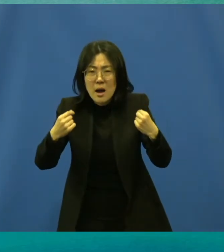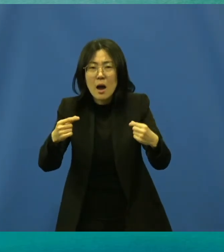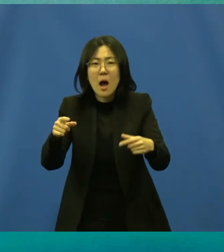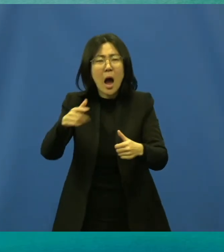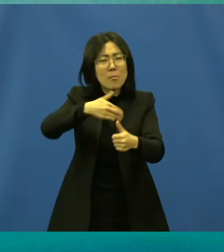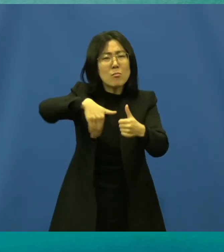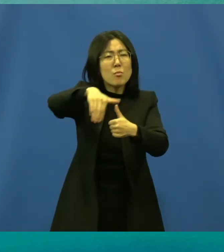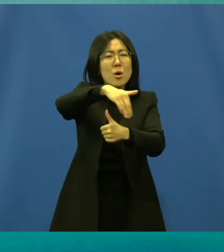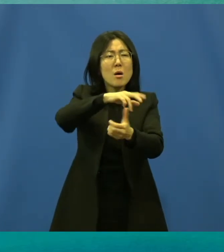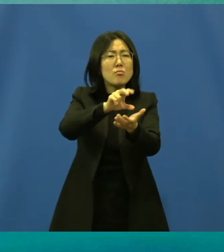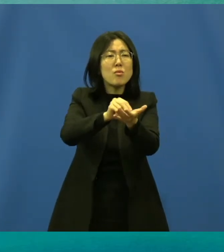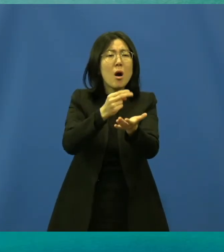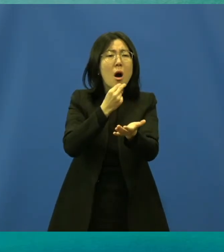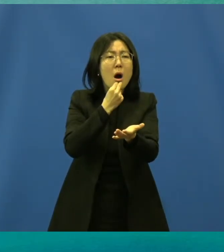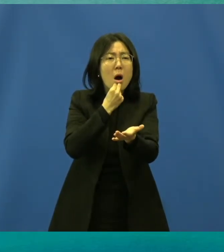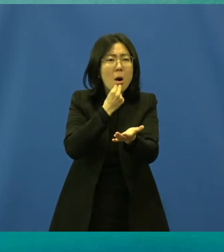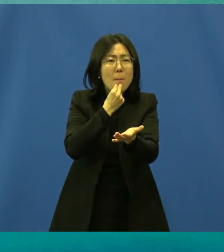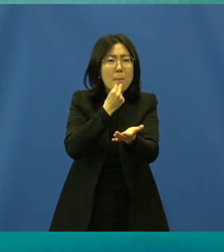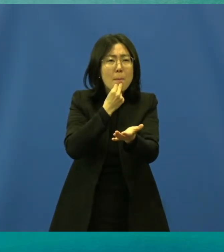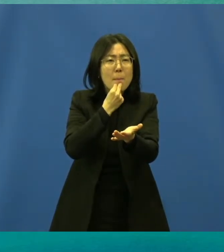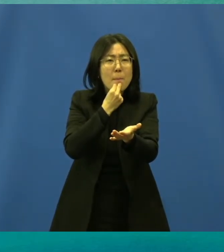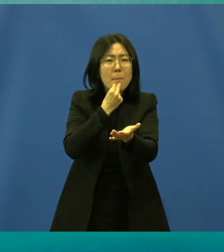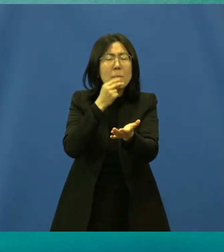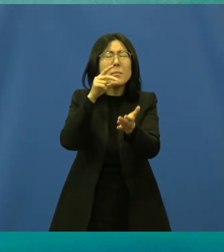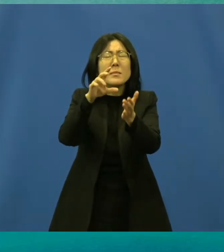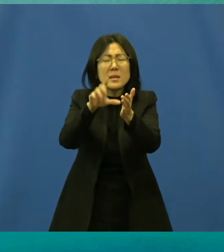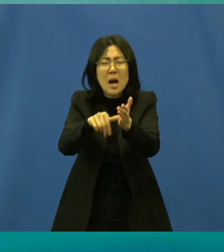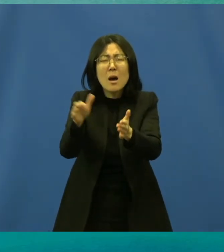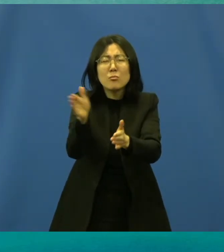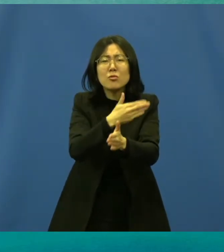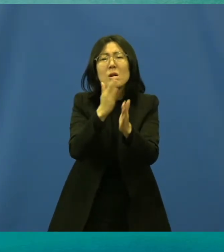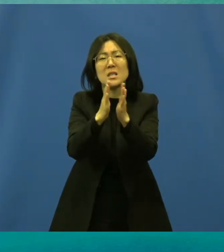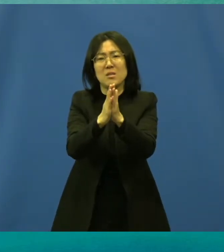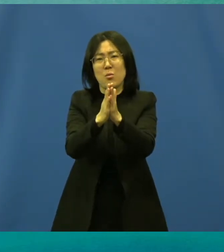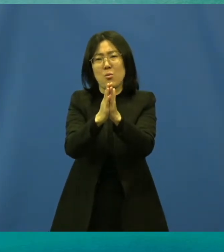아무런 문제가 없는 것 같을 그때 기도해야 합니다.